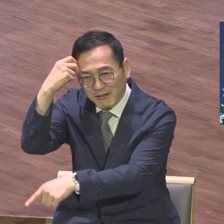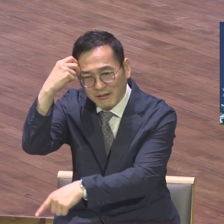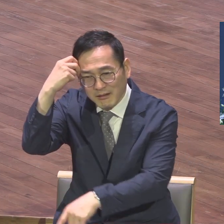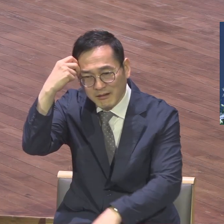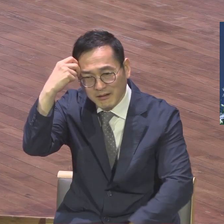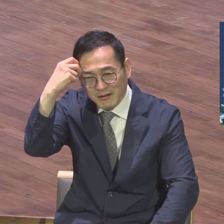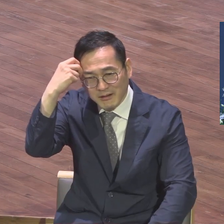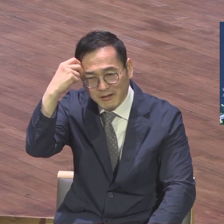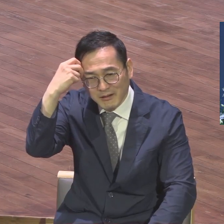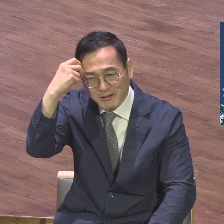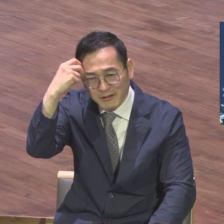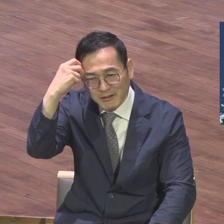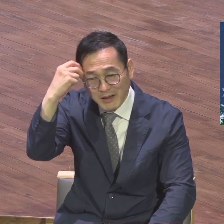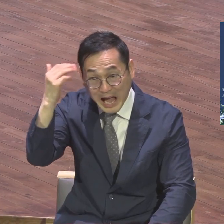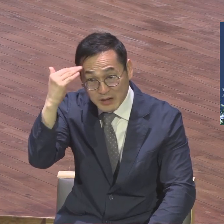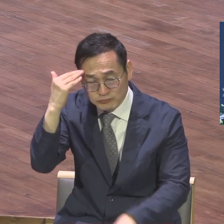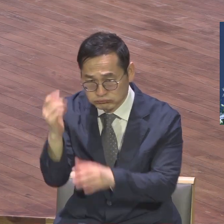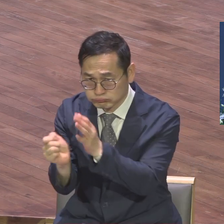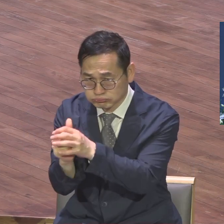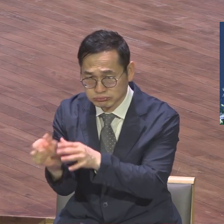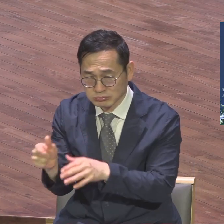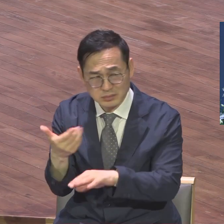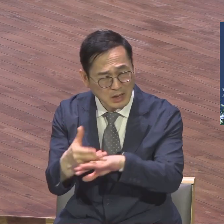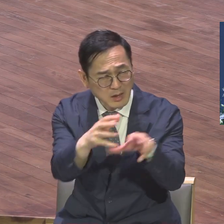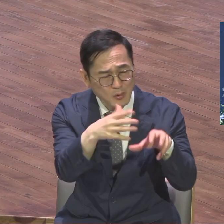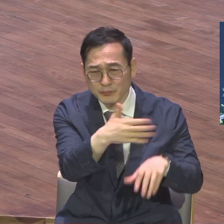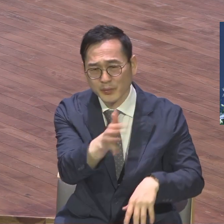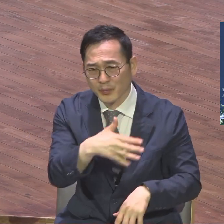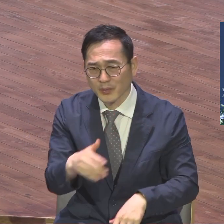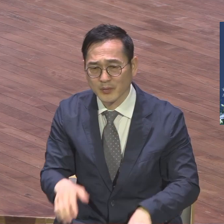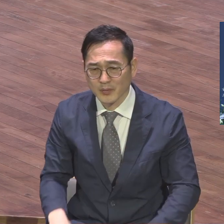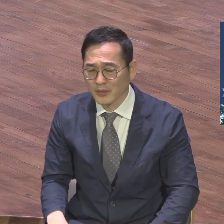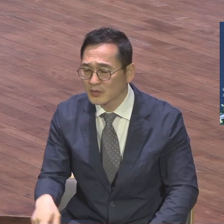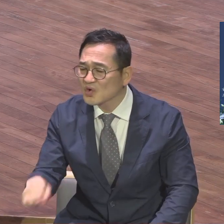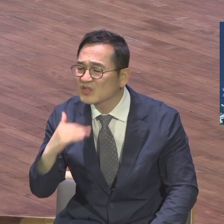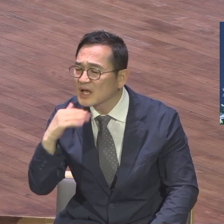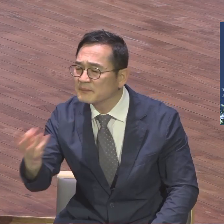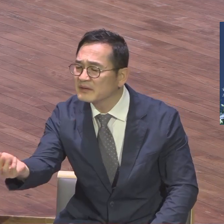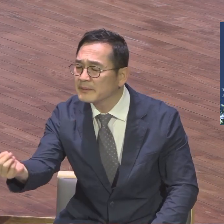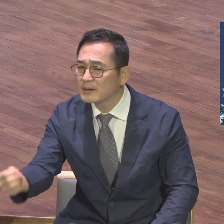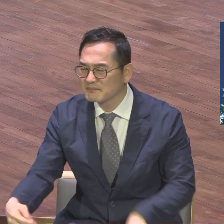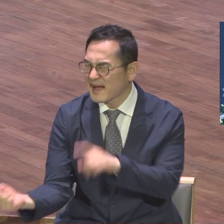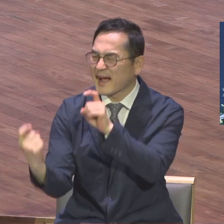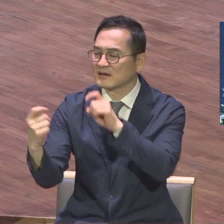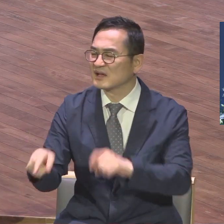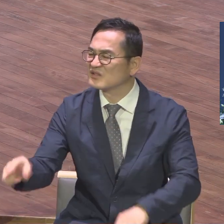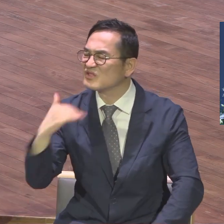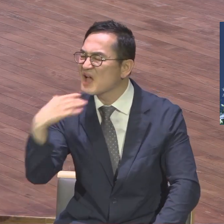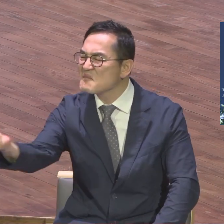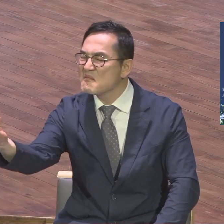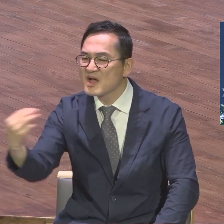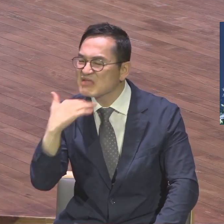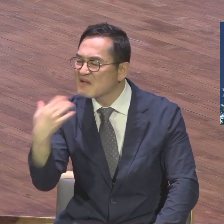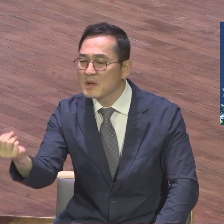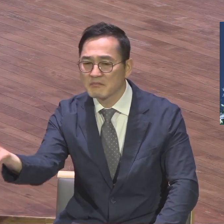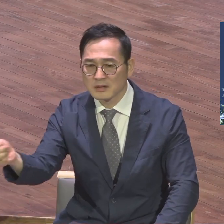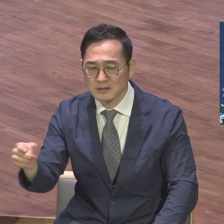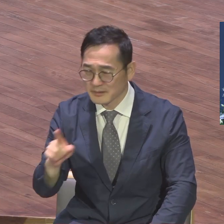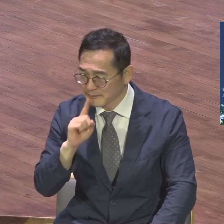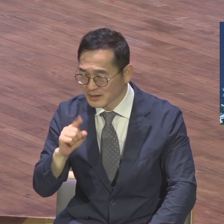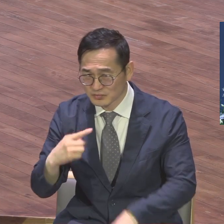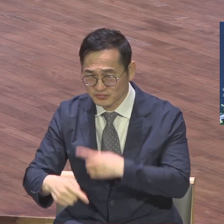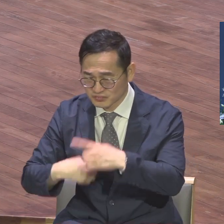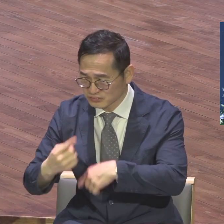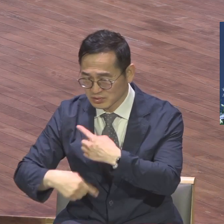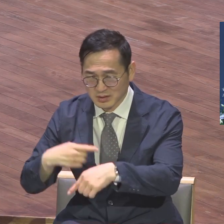우리나라만 있는 겁니다. 사람 만나면 나이 따집니다. 몇 살인데. 해외 어디 가도 이거 나이 묻는 것 자체가